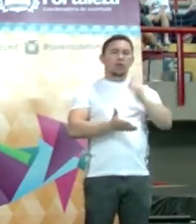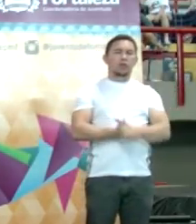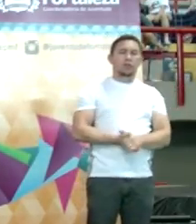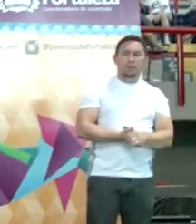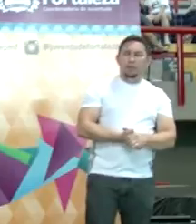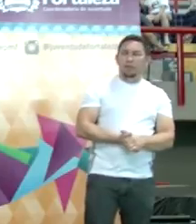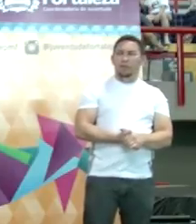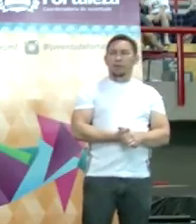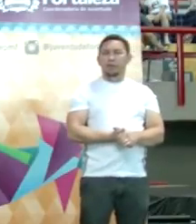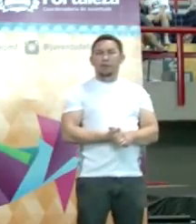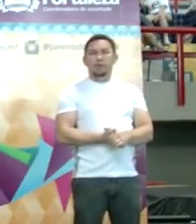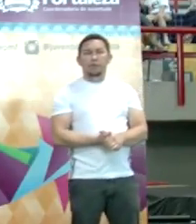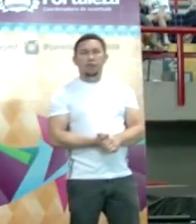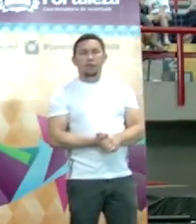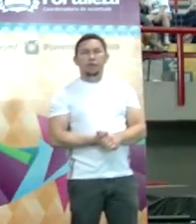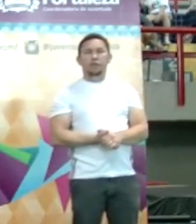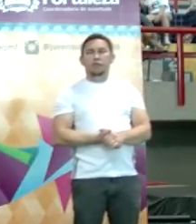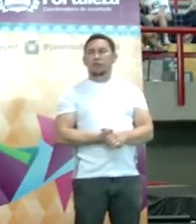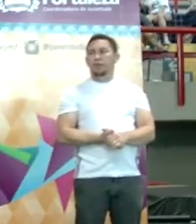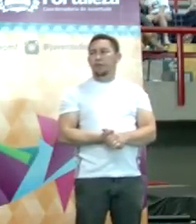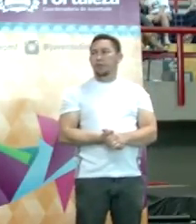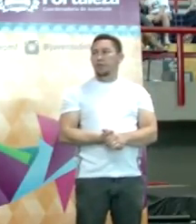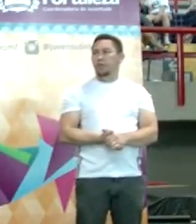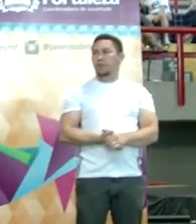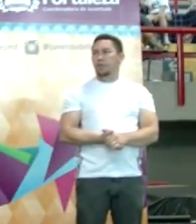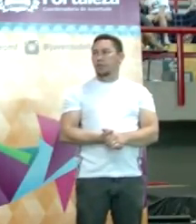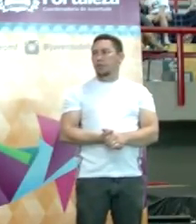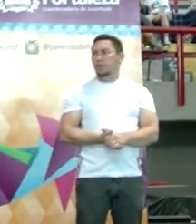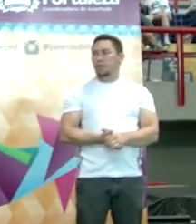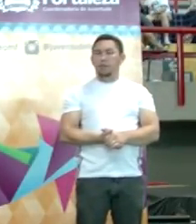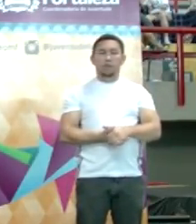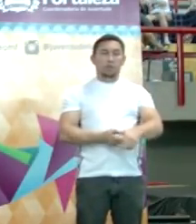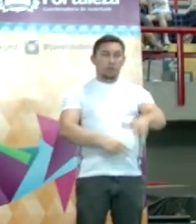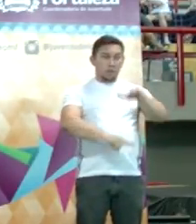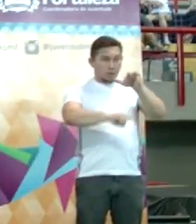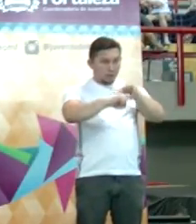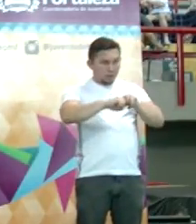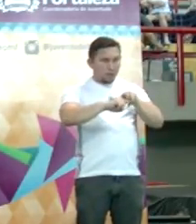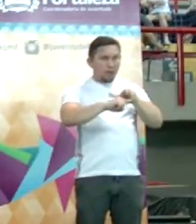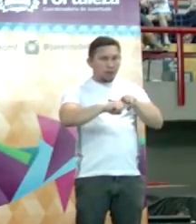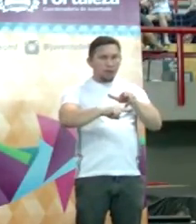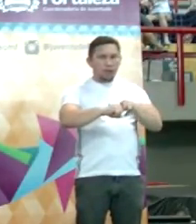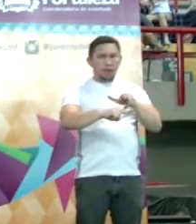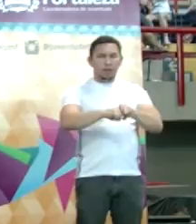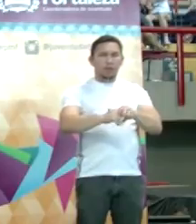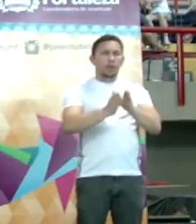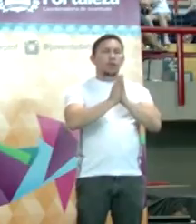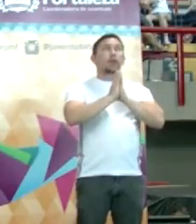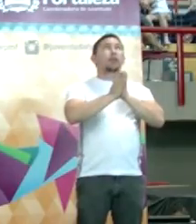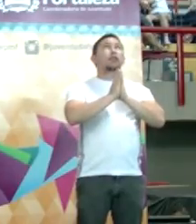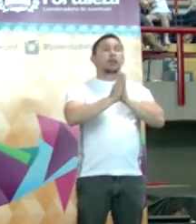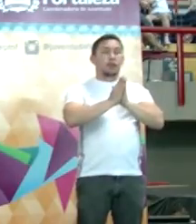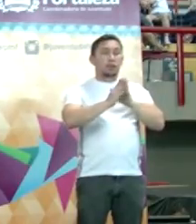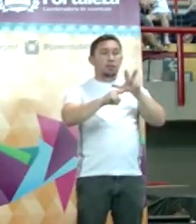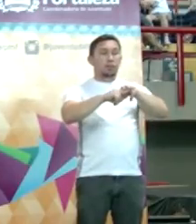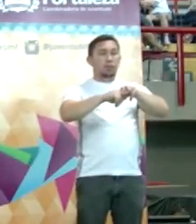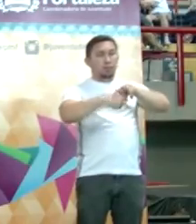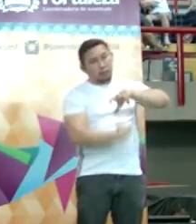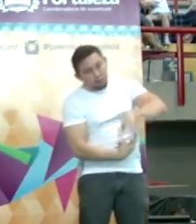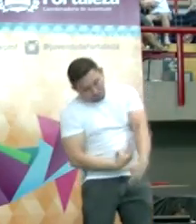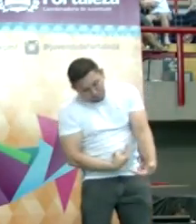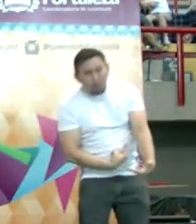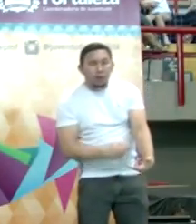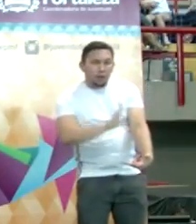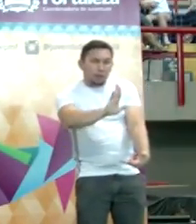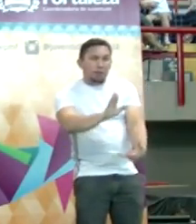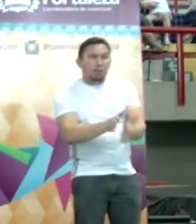pessoal. Vamos lá. Vou sentar na cadeira. Rezem para ela não quebrar, pessoal, por favor, senão